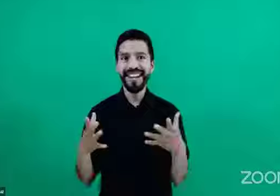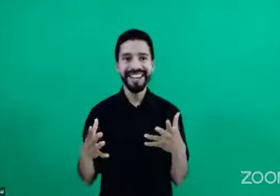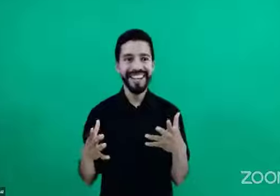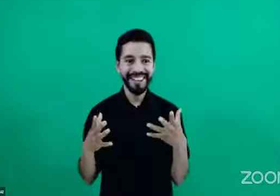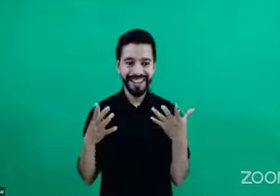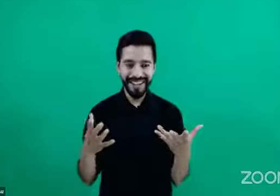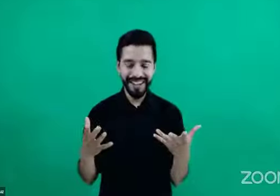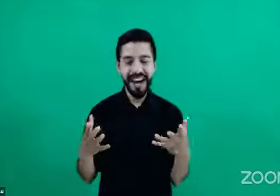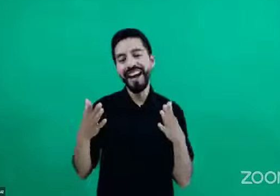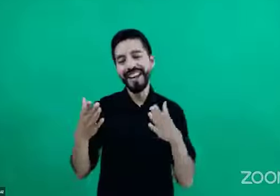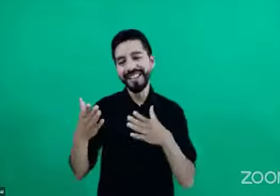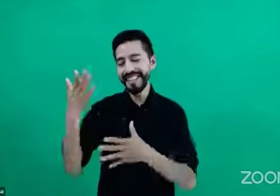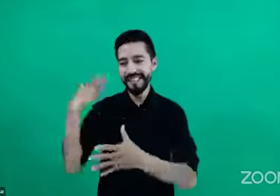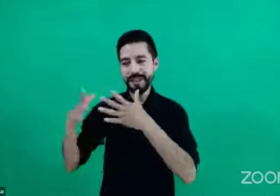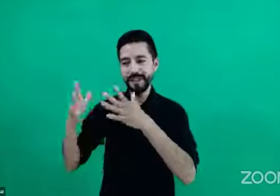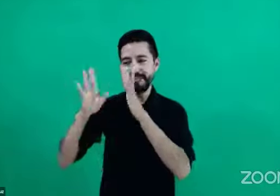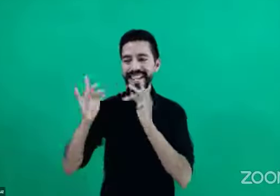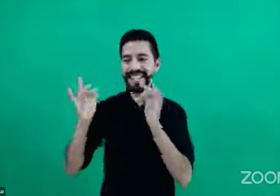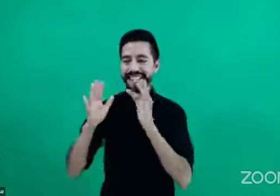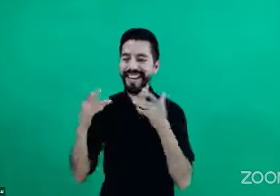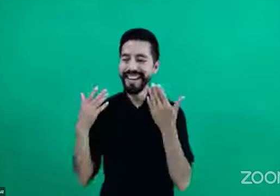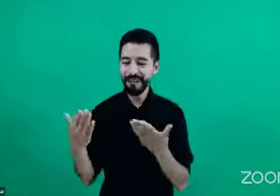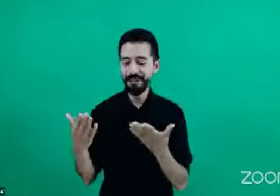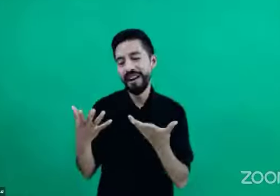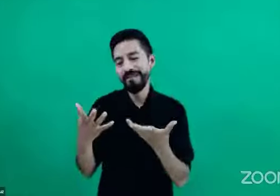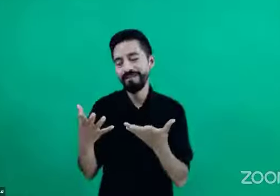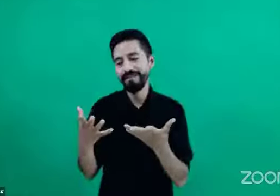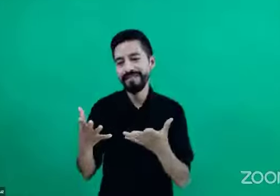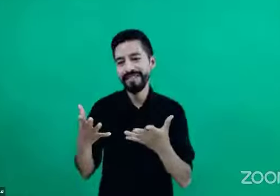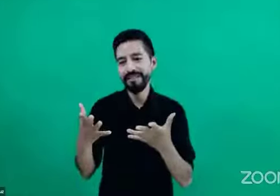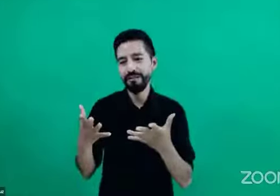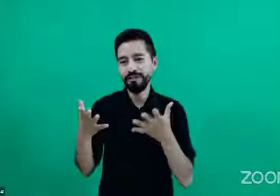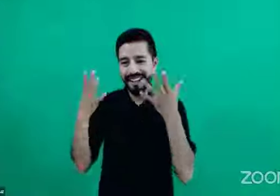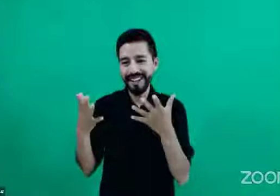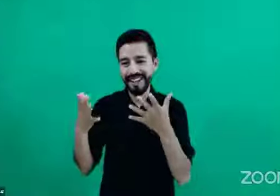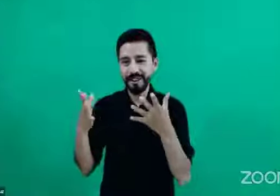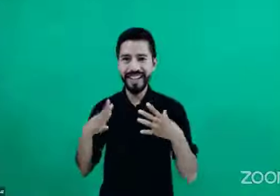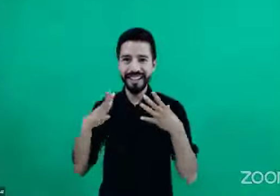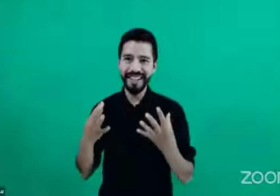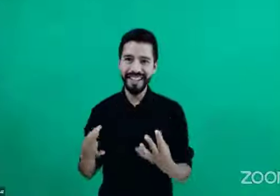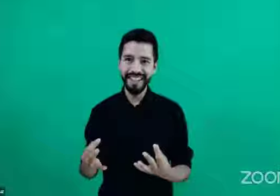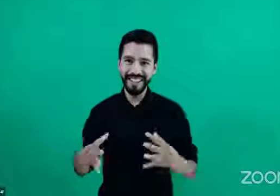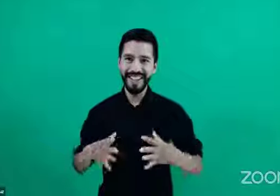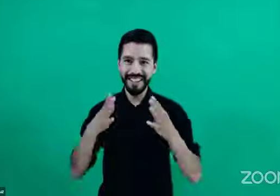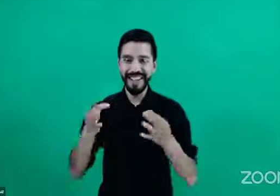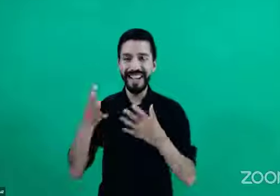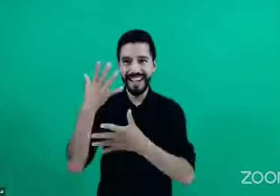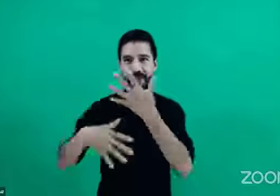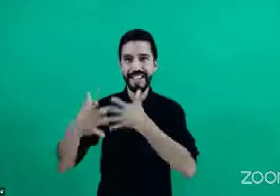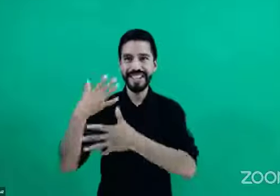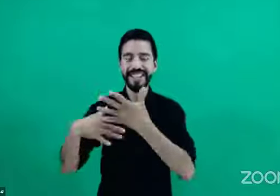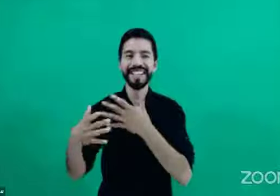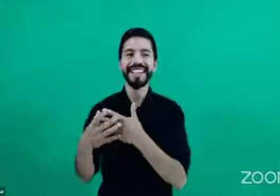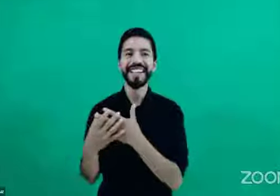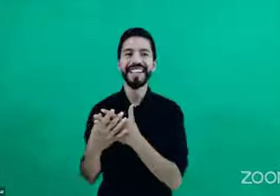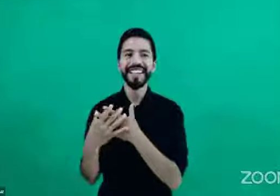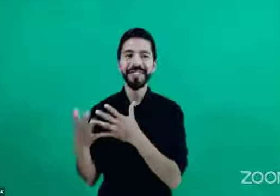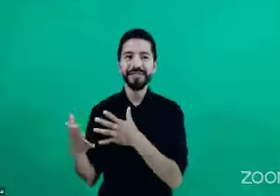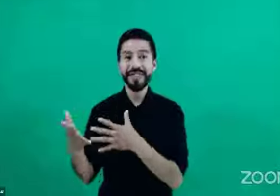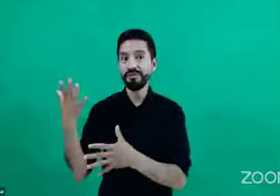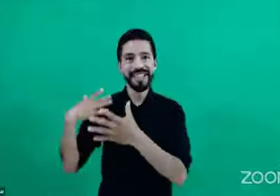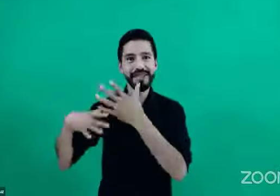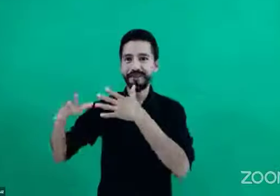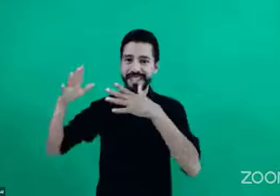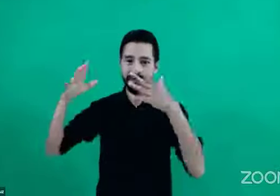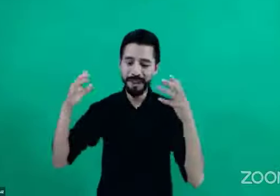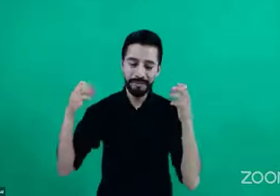en realidad bueno, en Francia fue el origen de la lengua de señas.